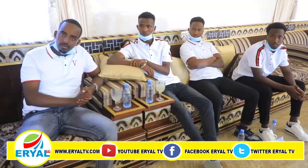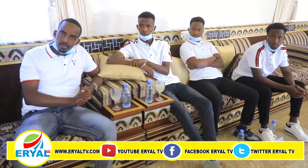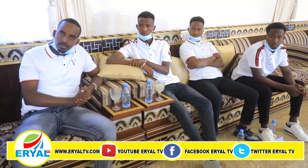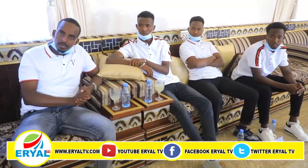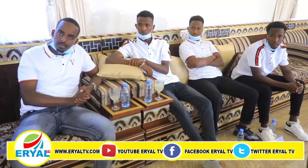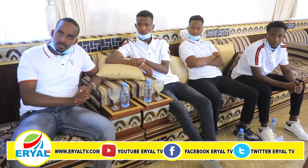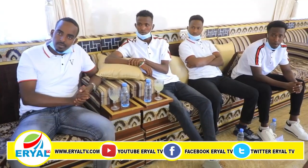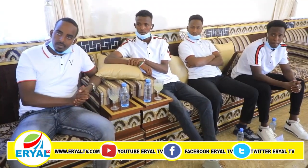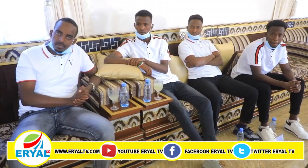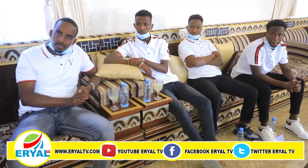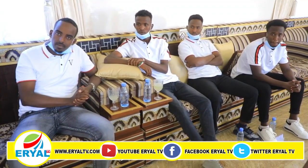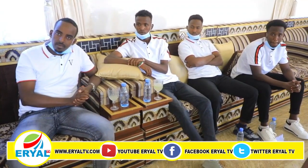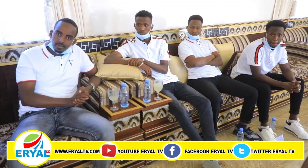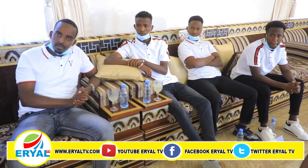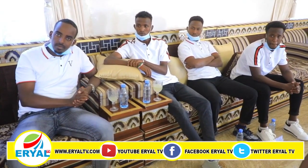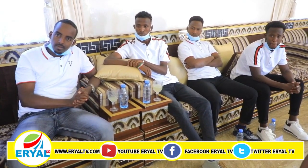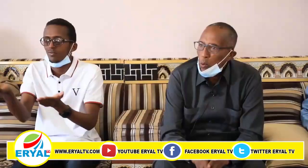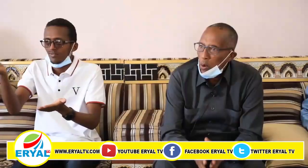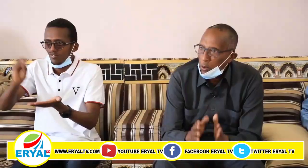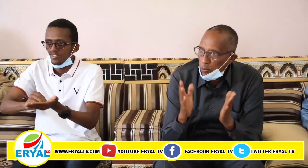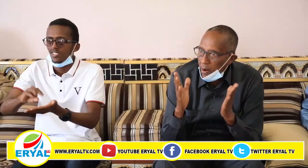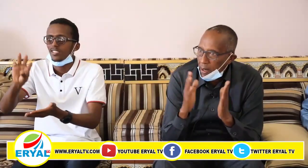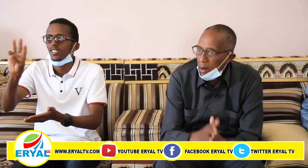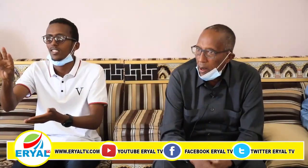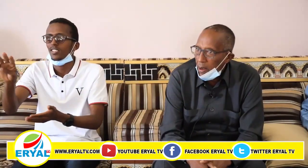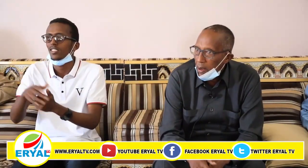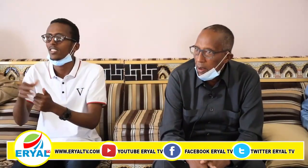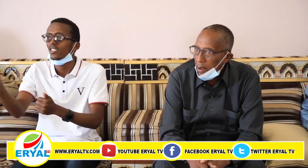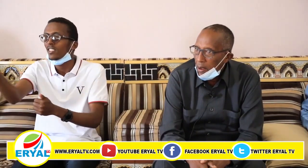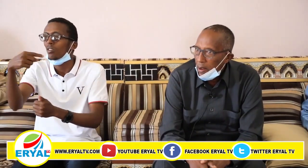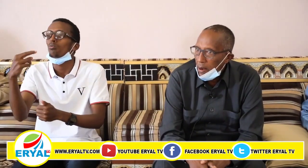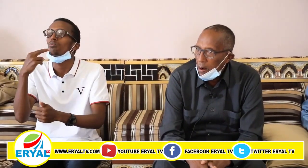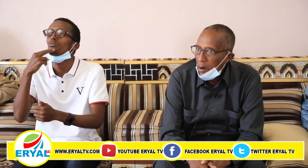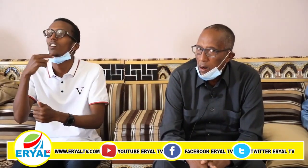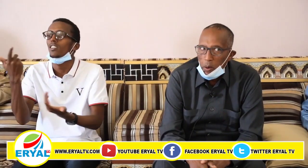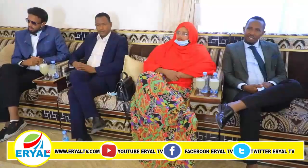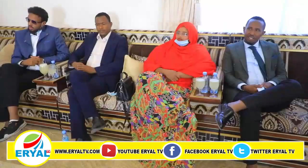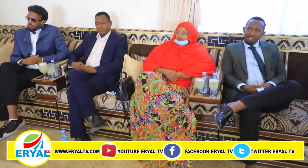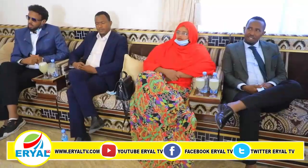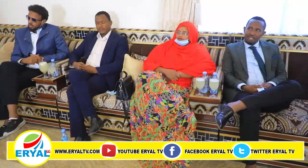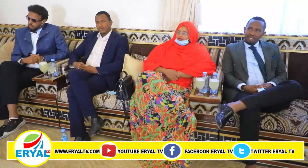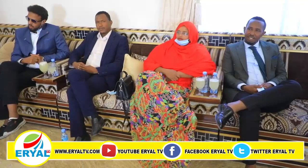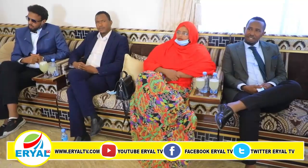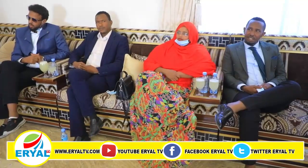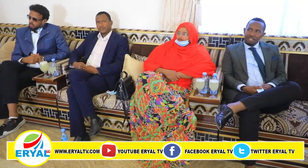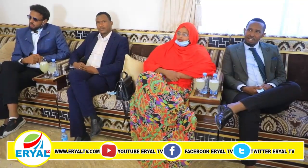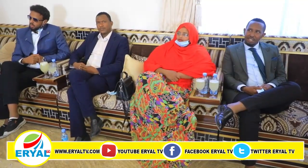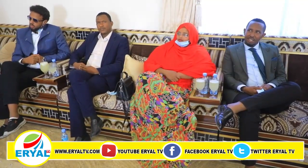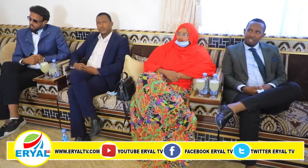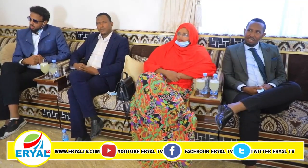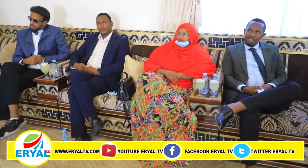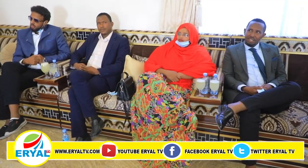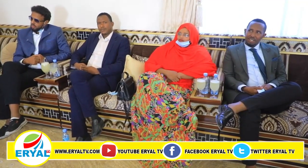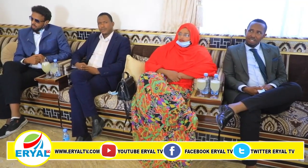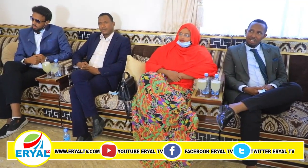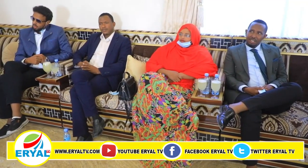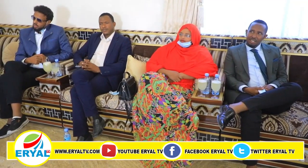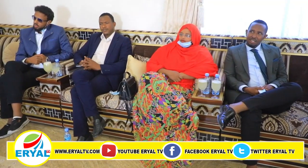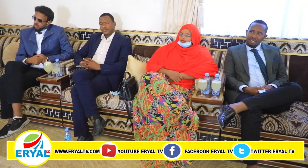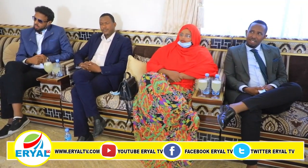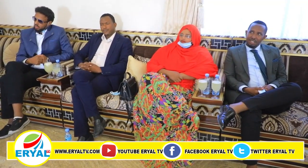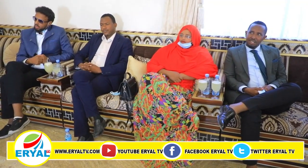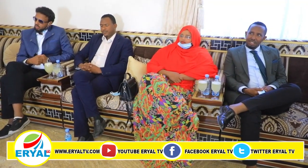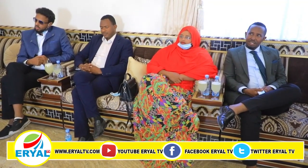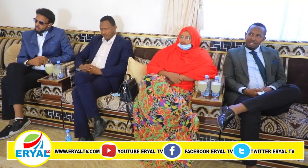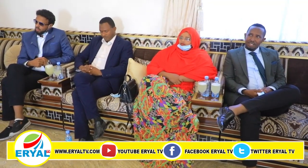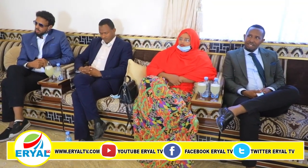Soomaaliland Mudane Muuse Biixi Cabdi oo isaguna halkaasi ka hadlay ayaa sheegay in koobka ay kusoo guuleysteen kooxda maqalka naafada ka